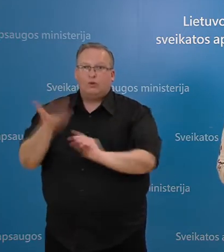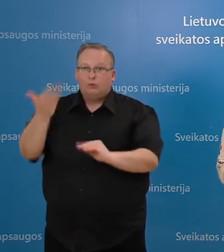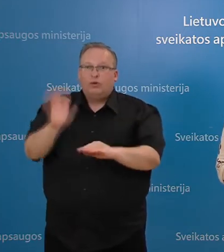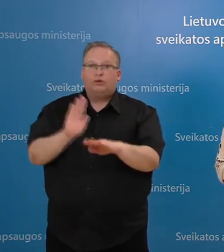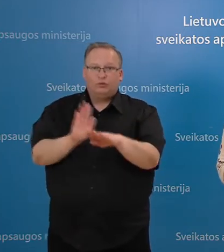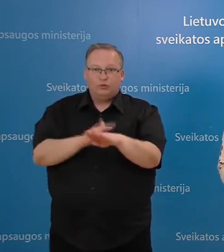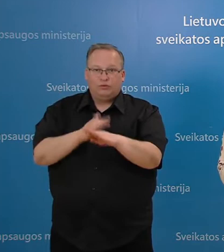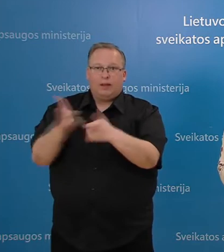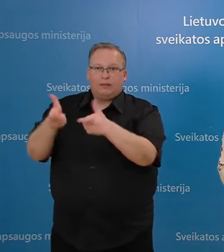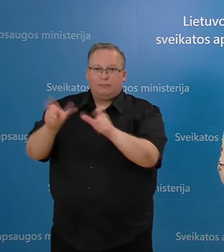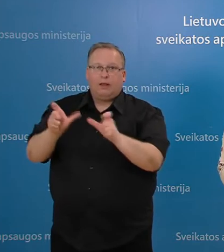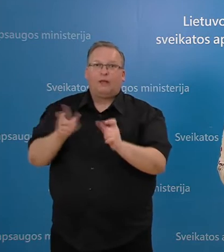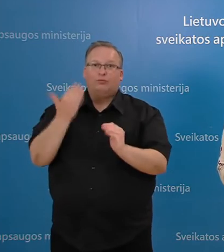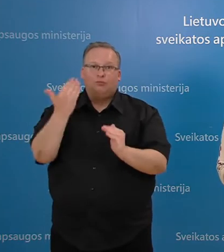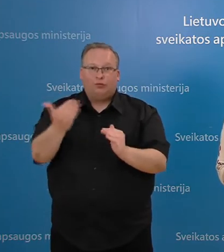švelnėjančiu karantinu?